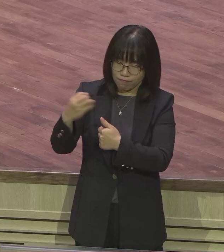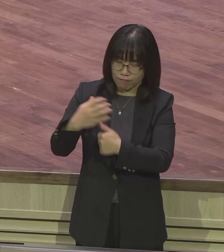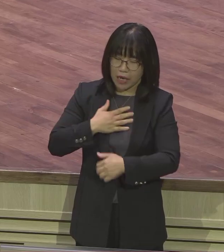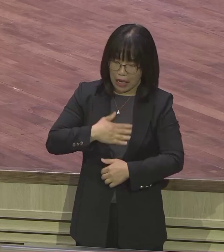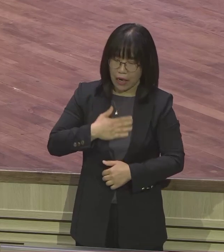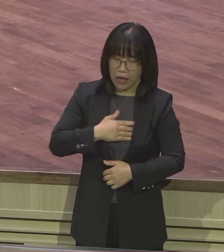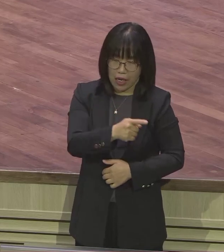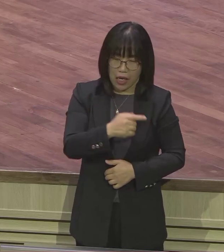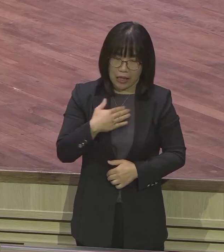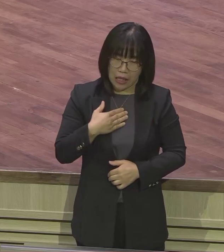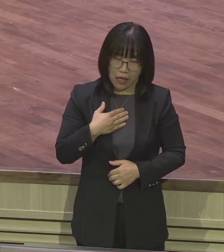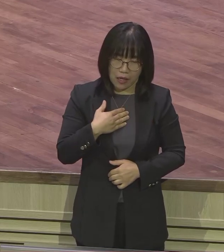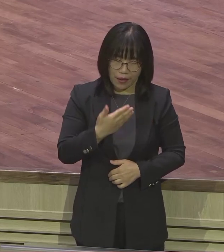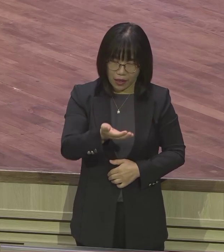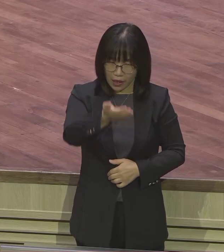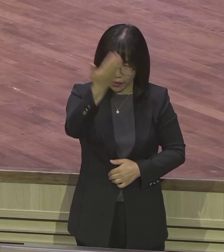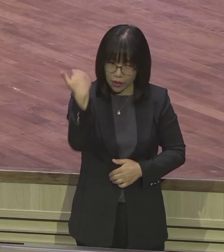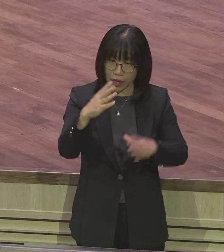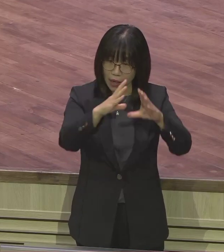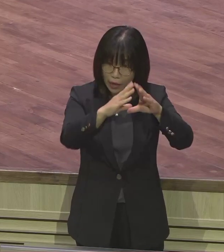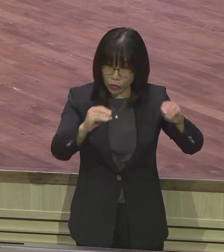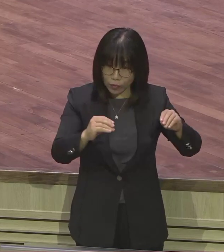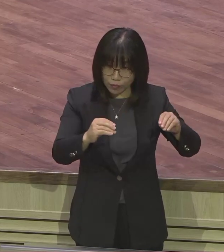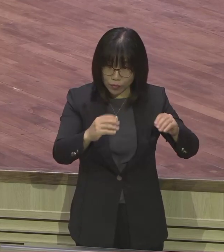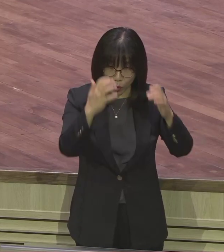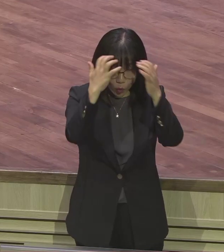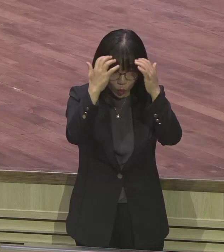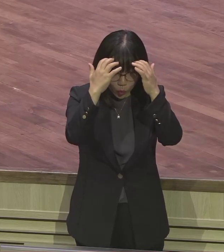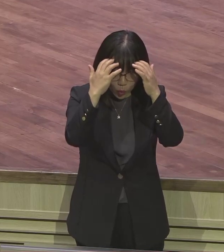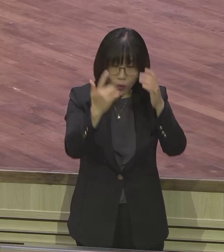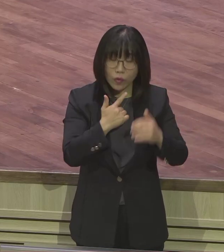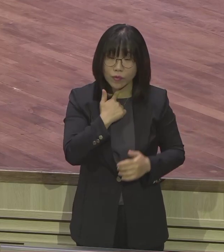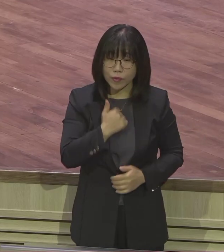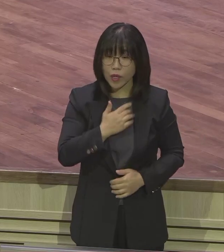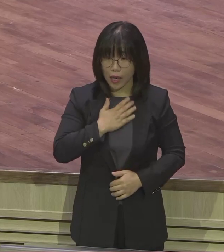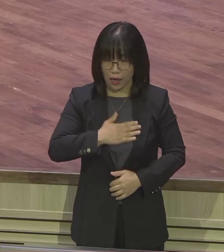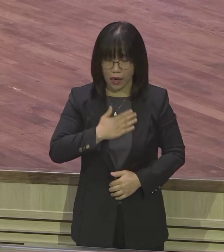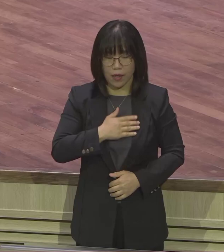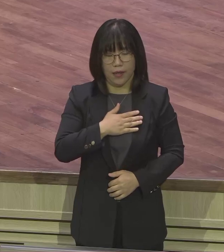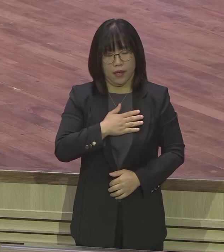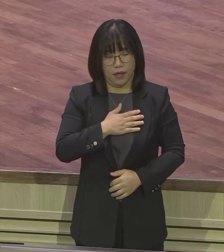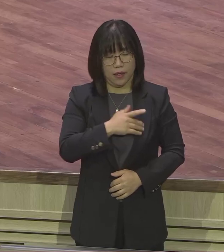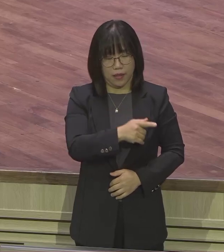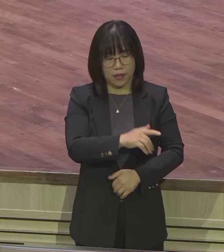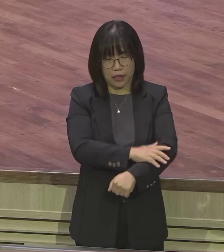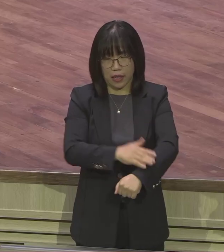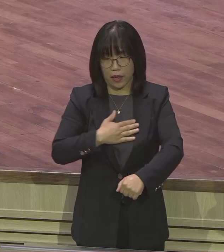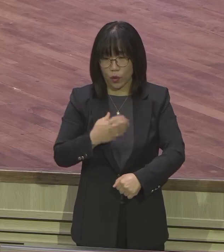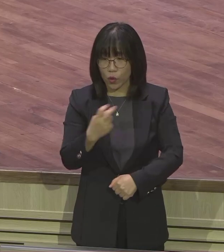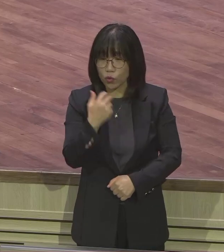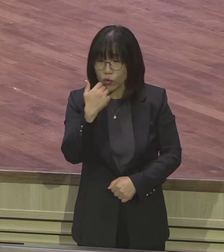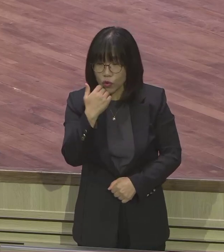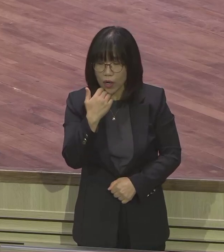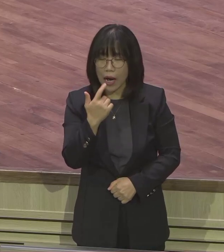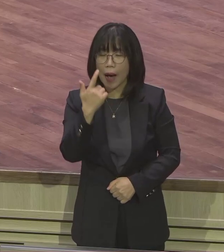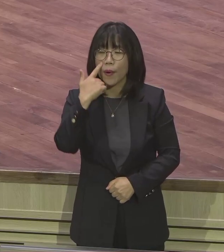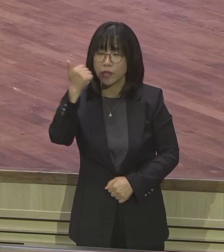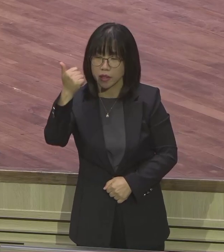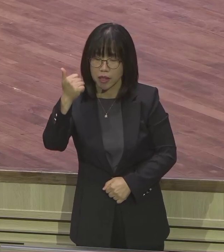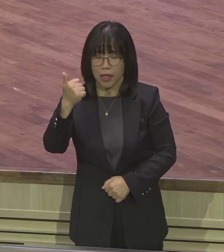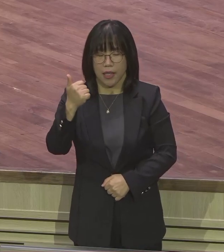애굽 내려갔다 그거 당했단 말이에요. 그리고 아버지 이삭이 애굽으로 너무 먹어서가지고 애굽으로 내려가려